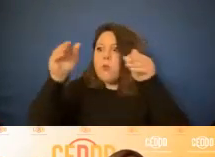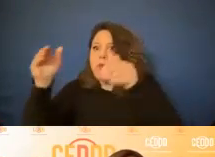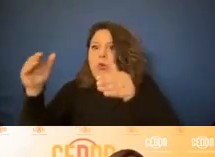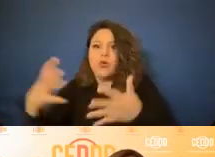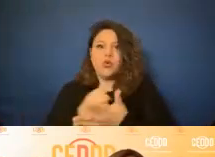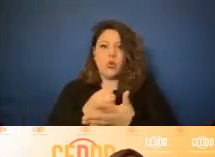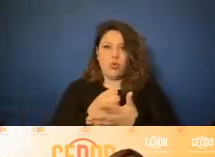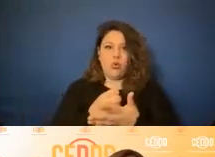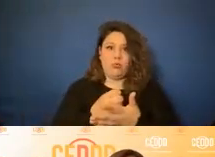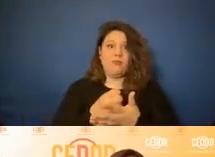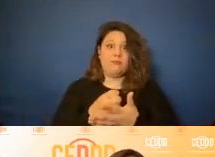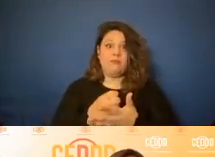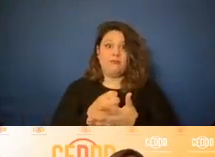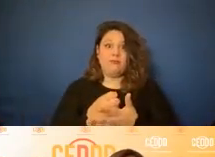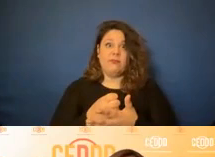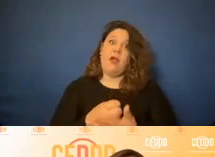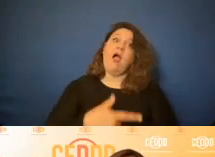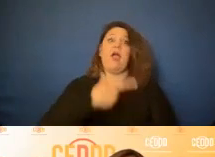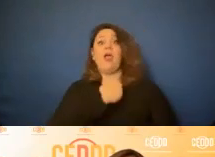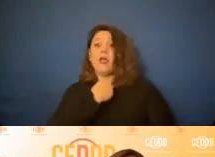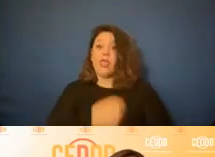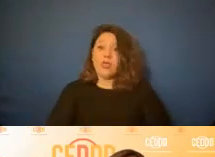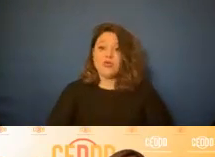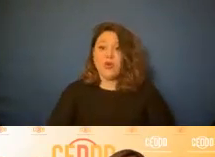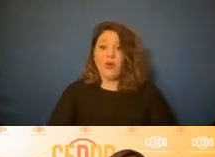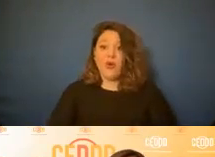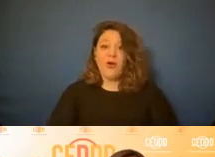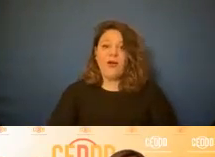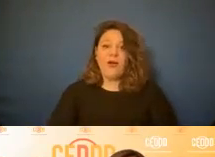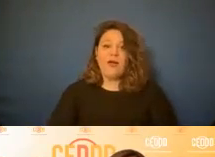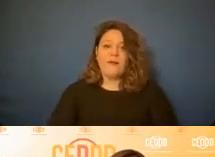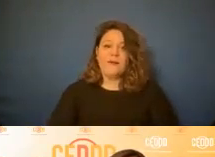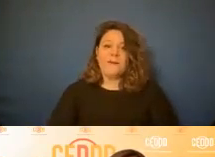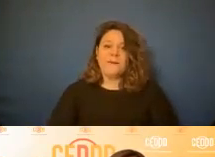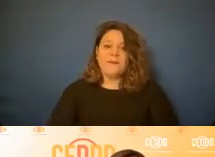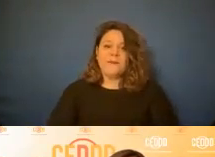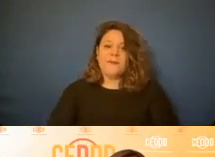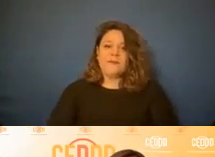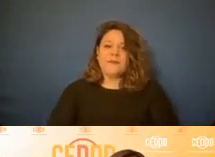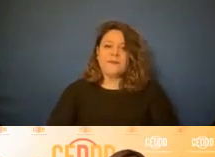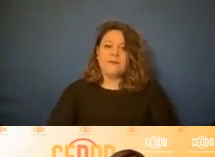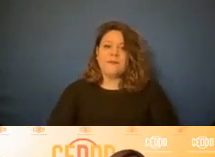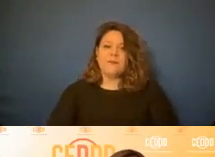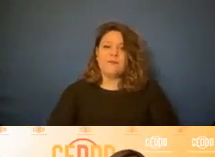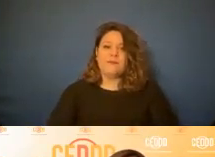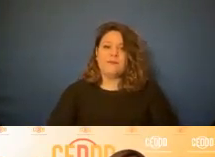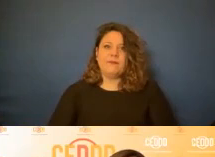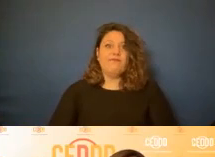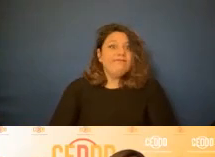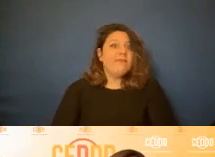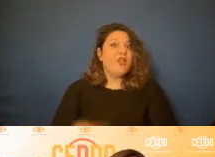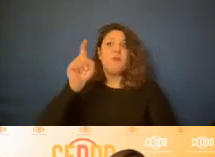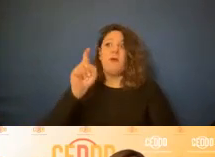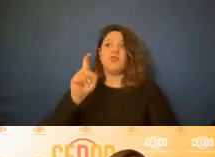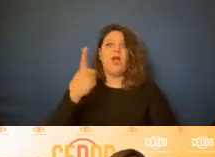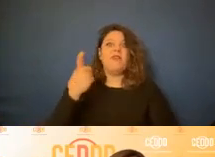todo? Qué graciosos que somos. Y es que, además, los profesores sois la bomba. Tenéis que saber de hacer de todo.